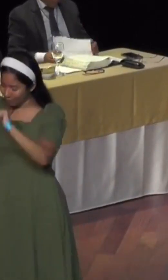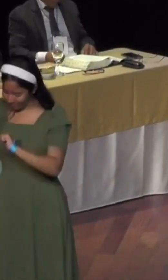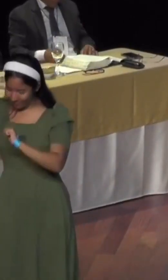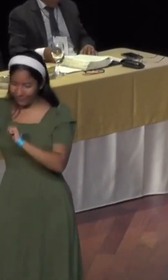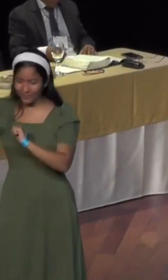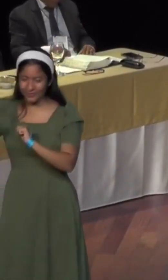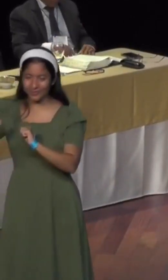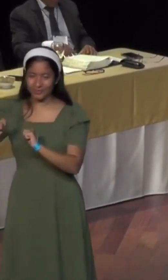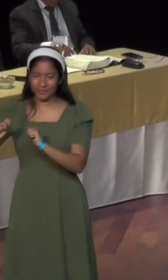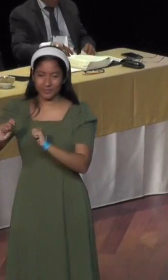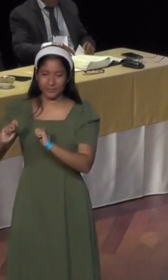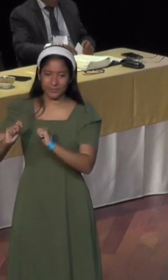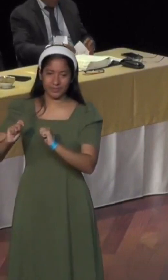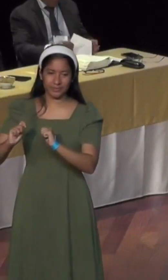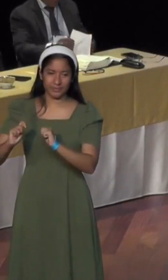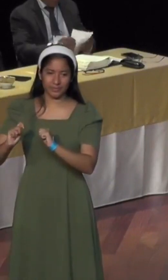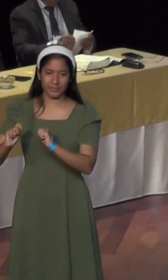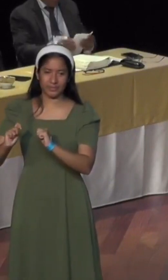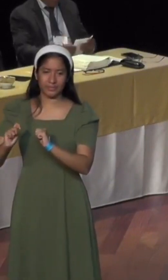Aleluya.